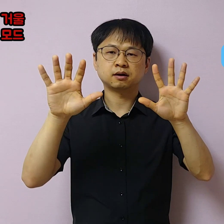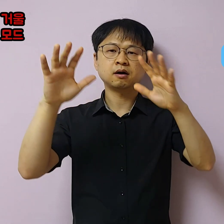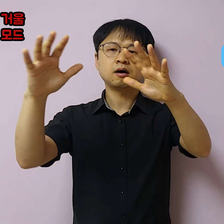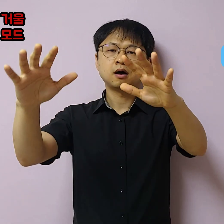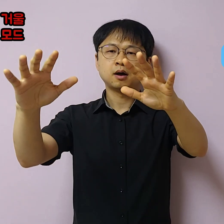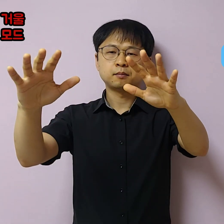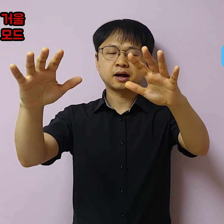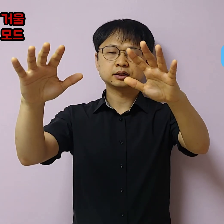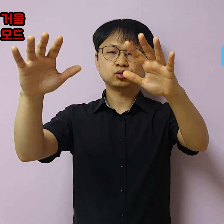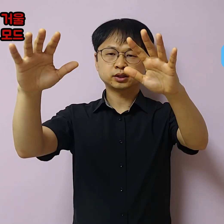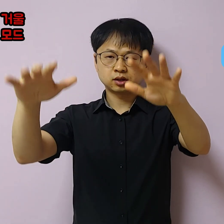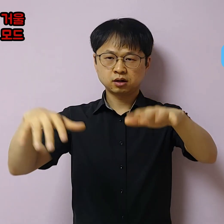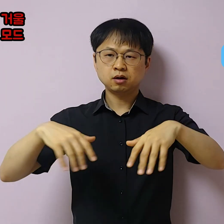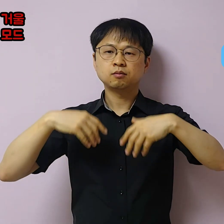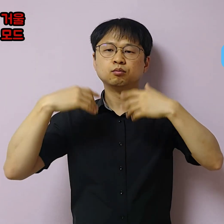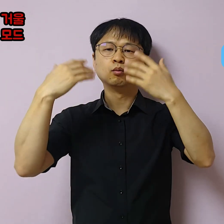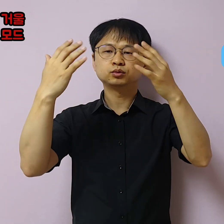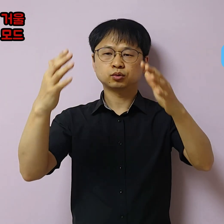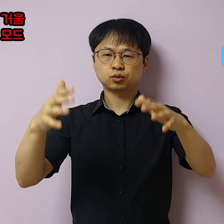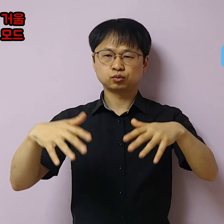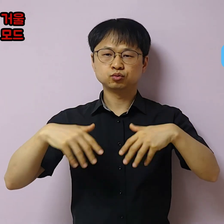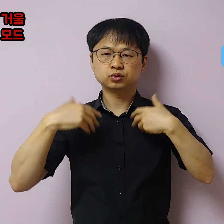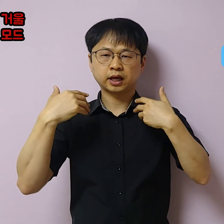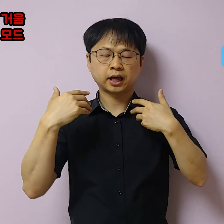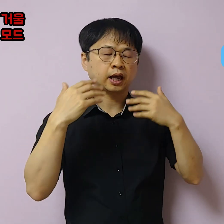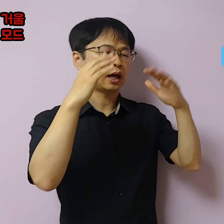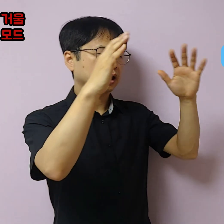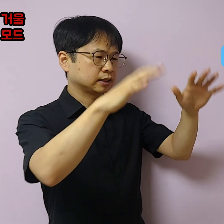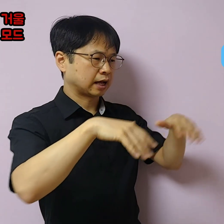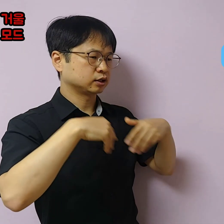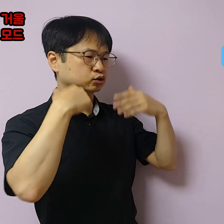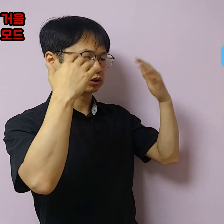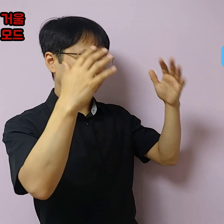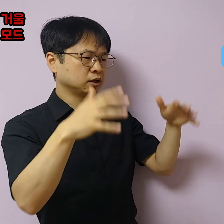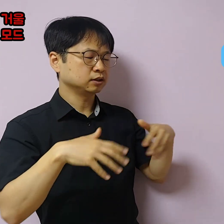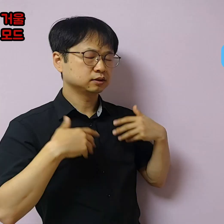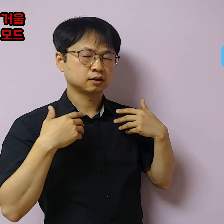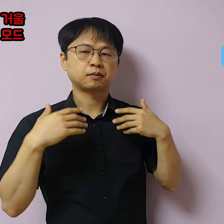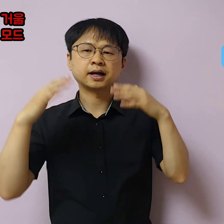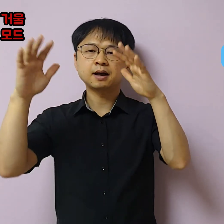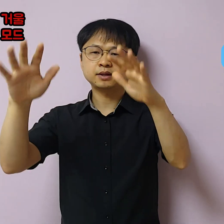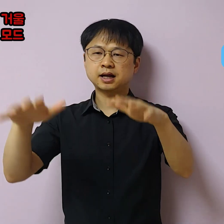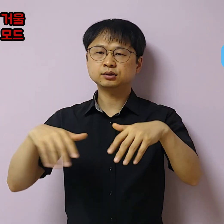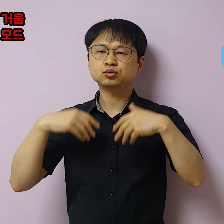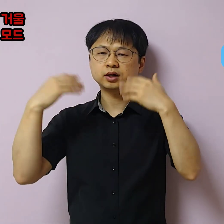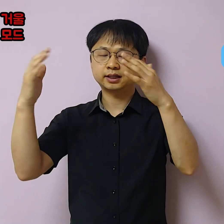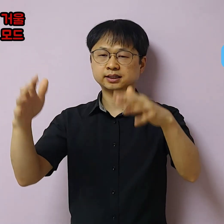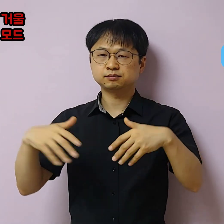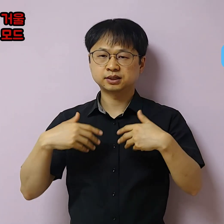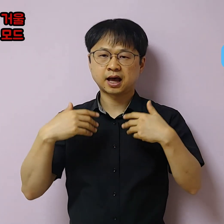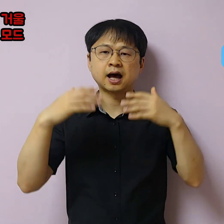펼쳐서 바깥쪽에서 몸쪽으로 둥글게 당겨주시면 바람이란 수어가